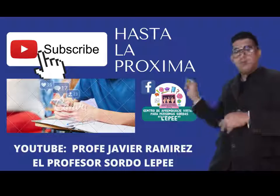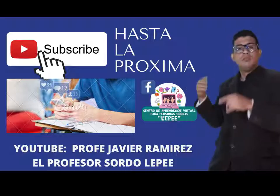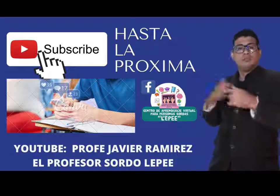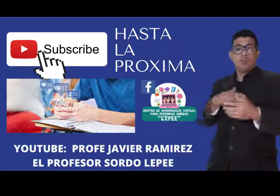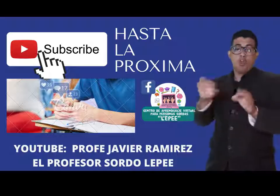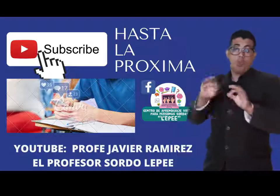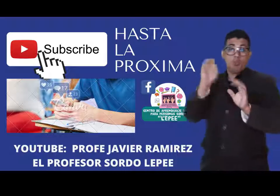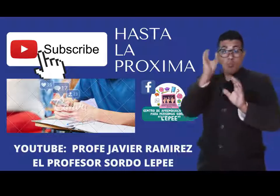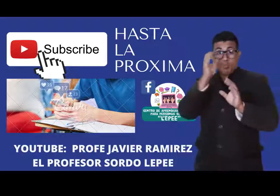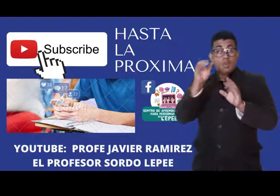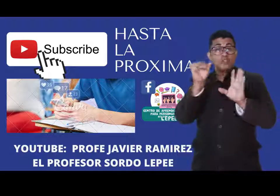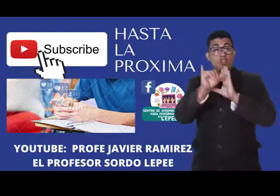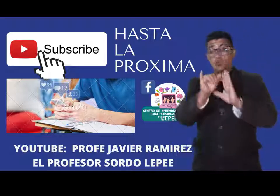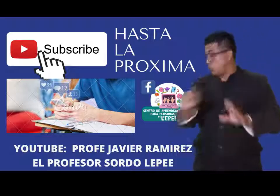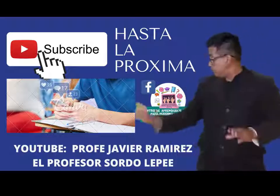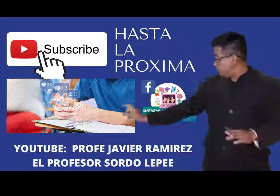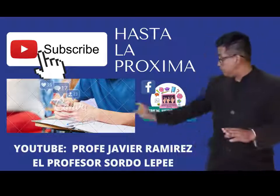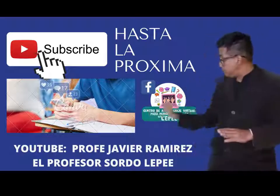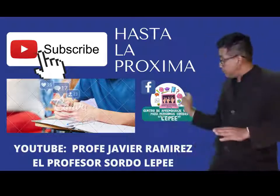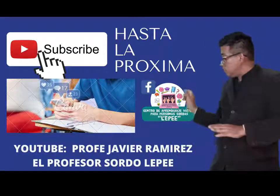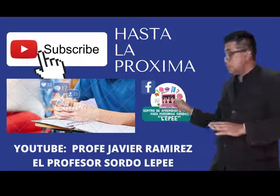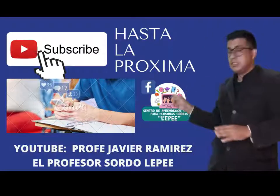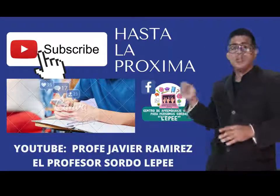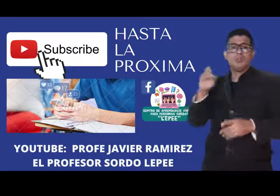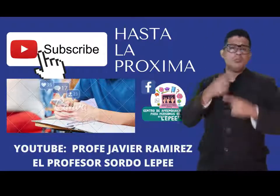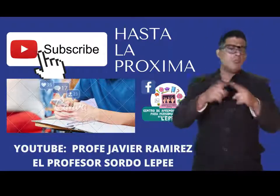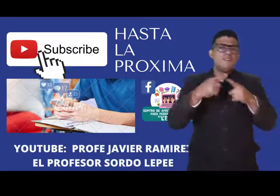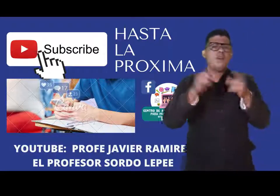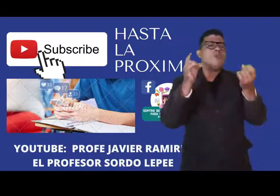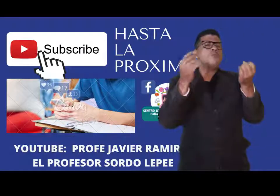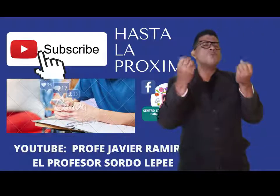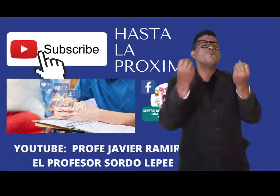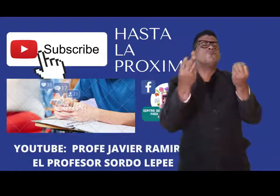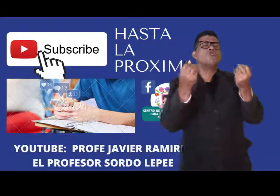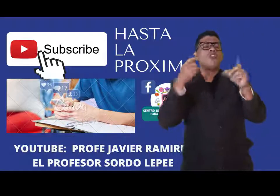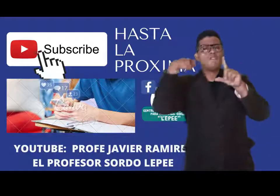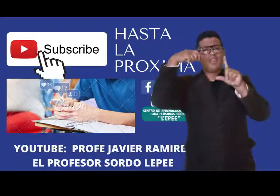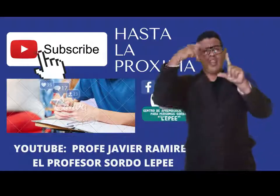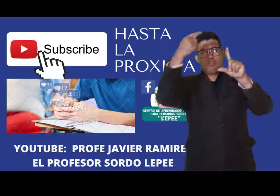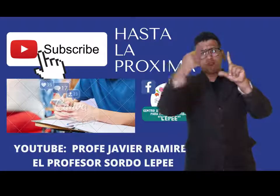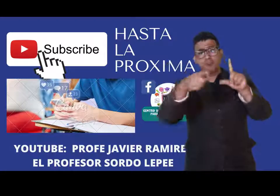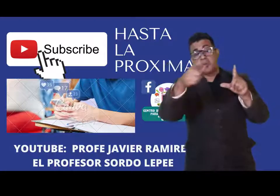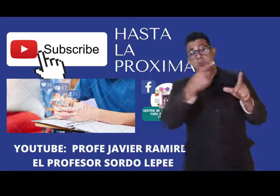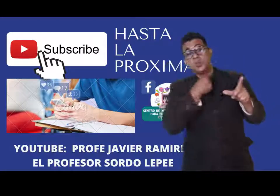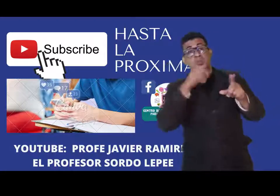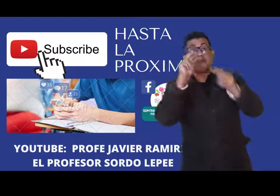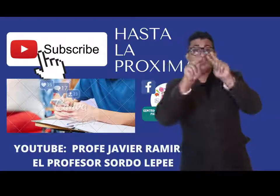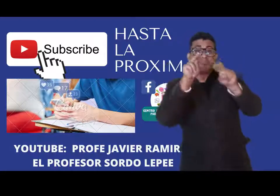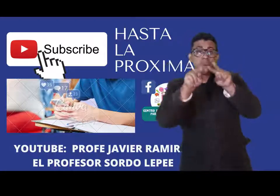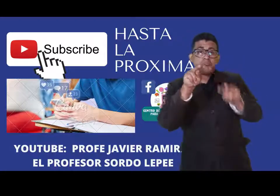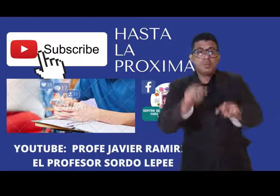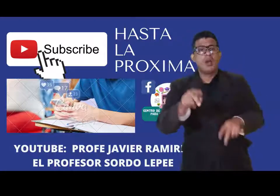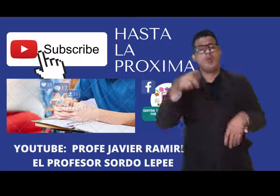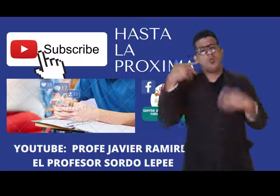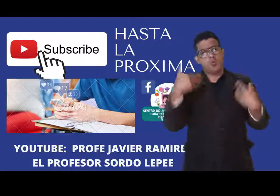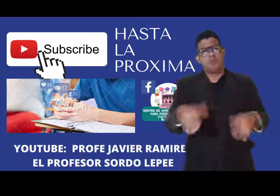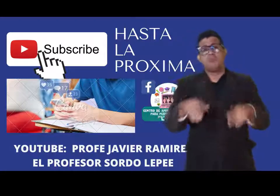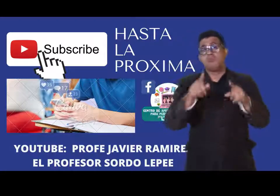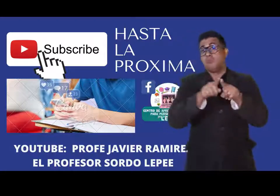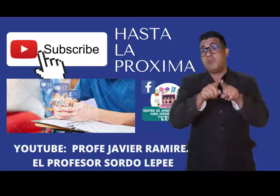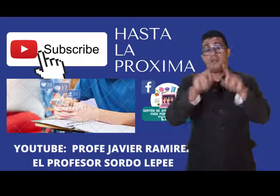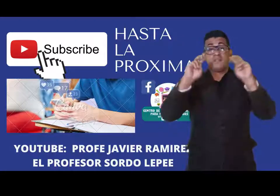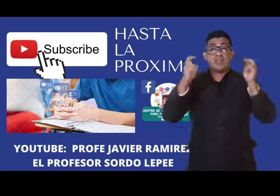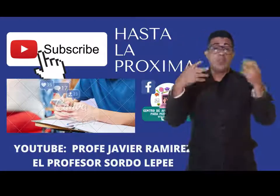donde está allí mi página. Y ahí tengo varios videos que ustedes pueden también